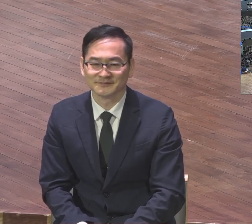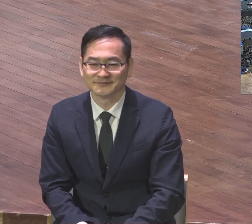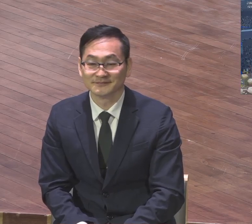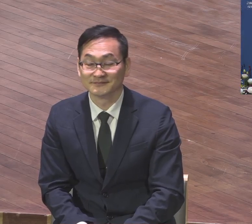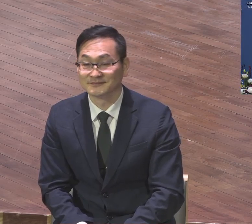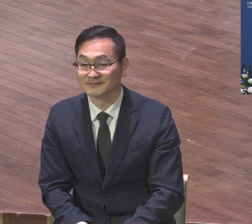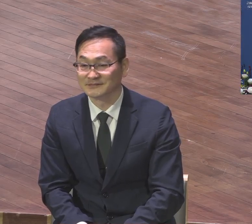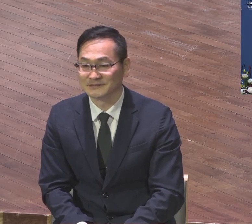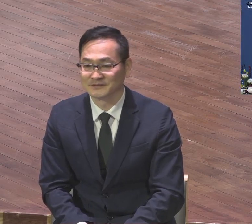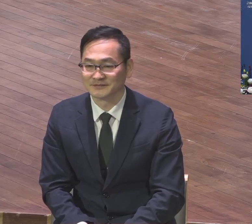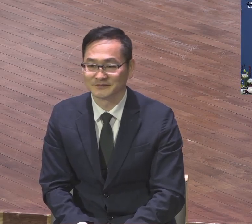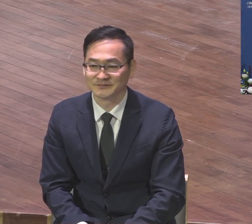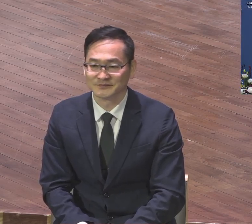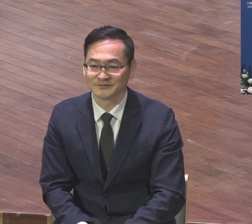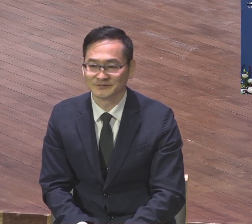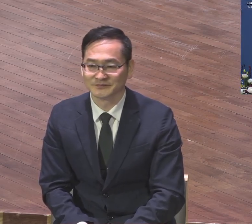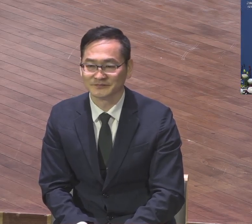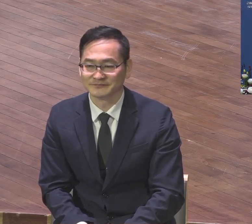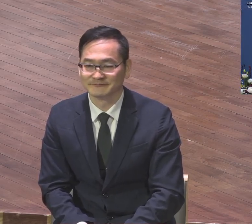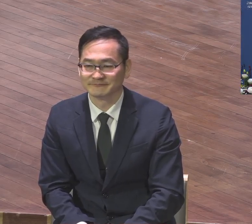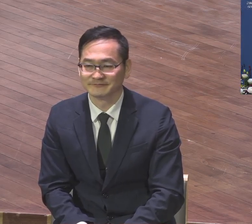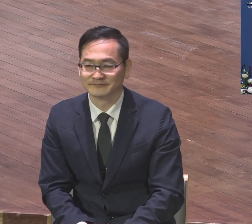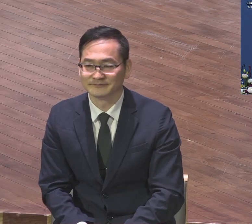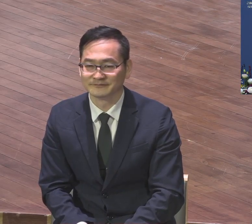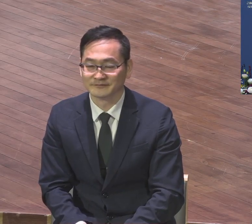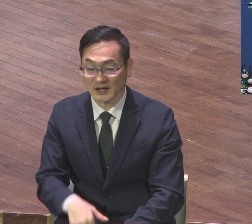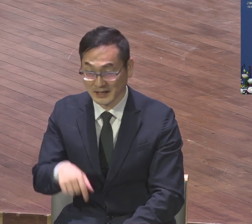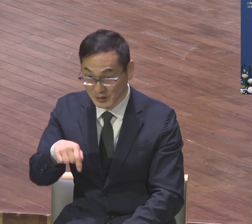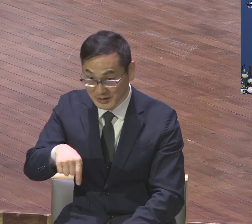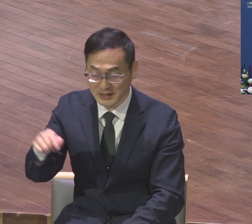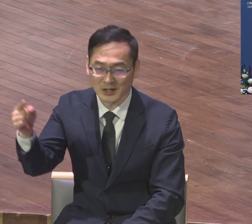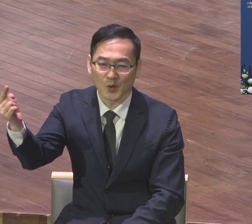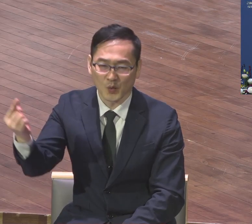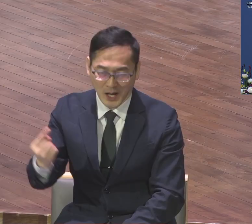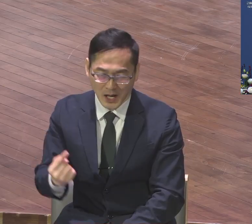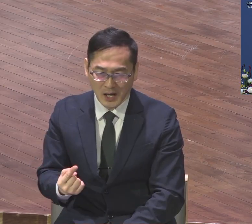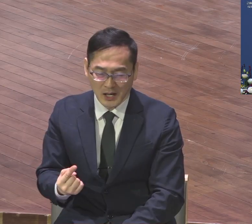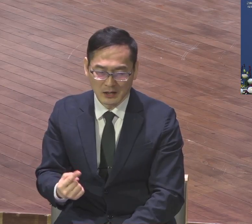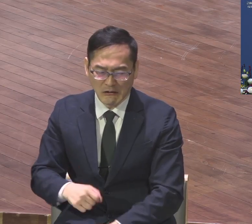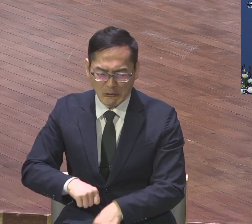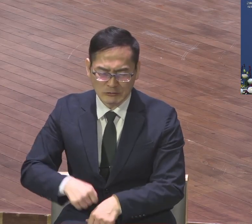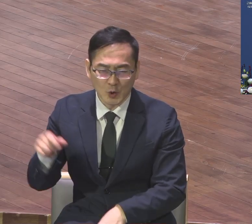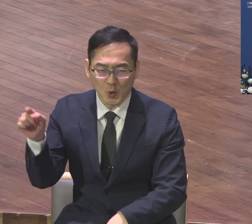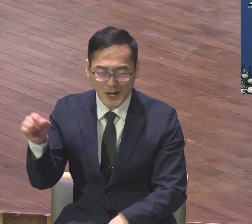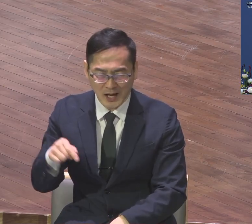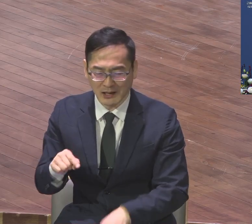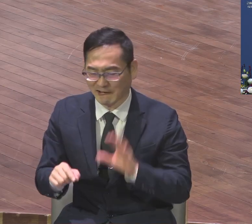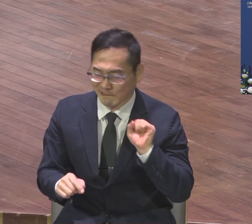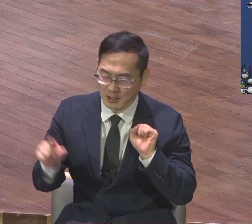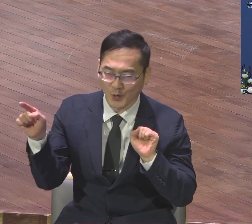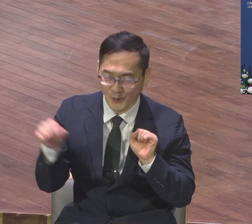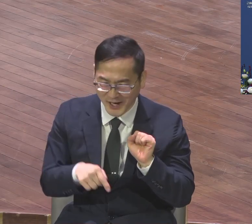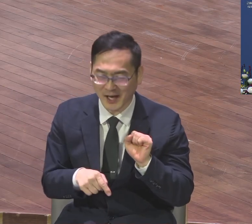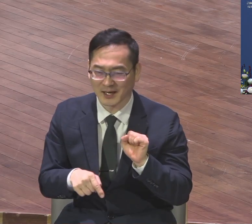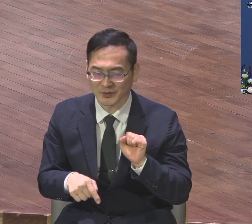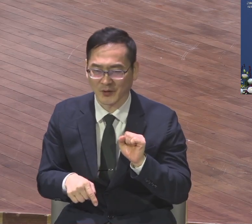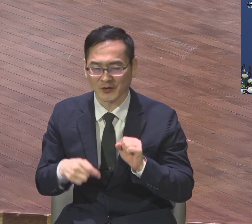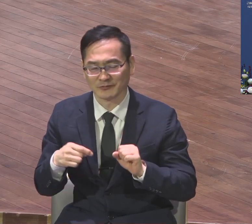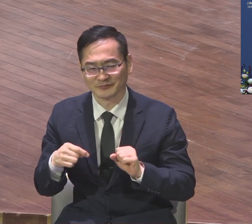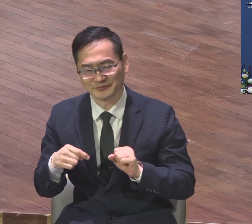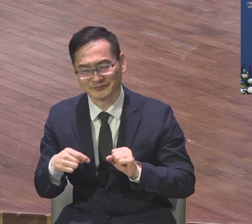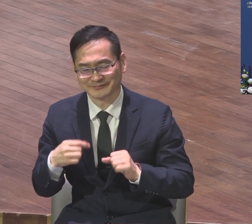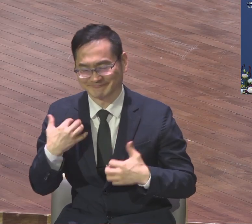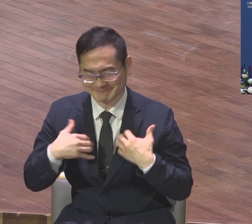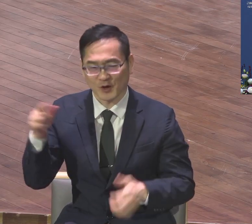다양한 이유로 그렇게 이 자리에 오셨겠지만 한 가지 분명한 사실은